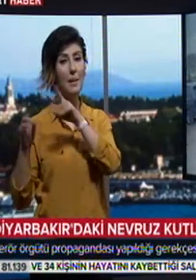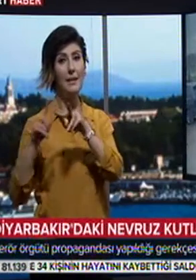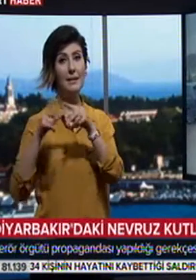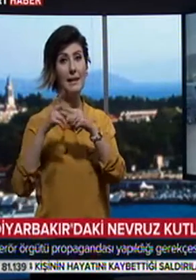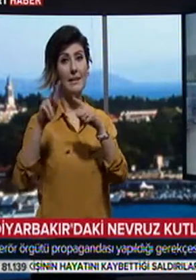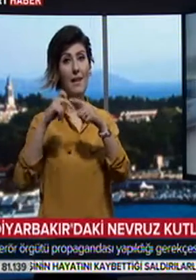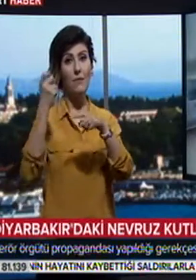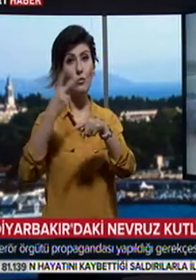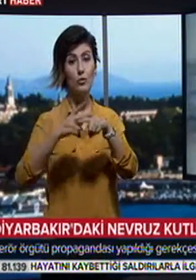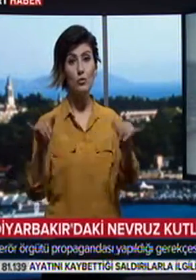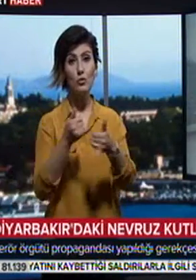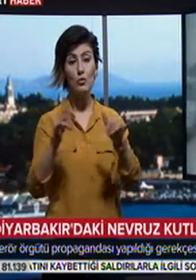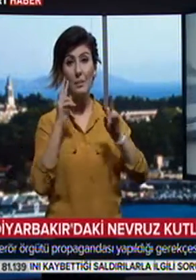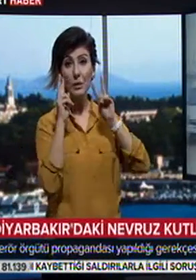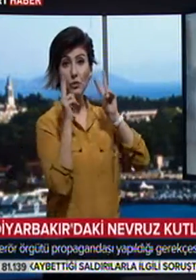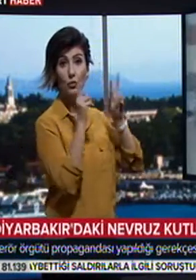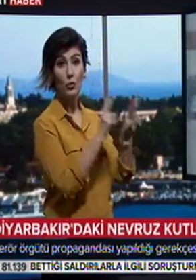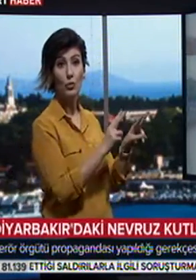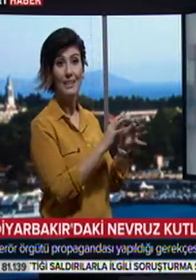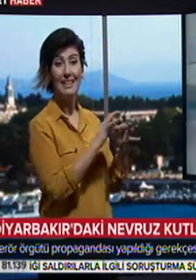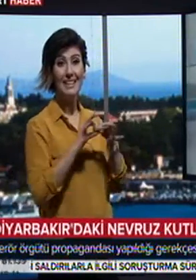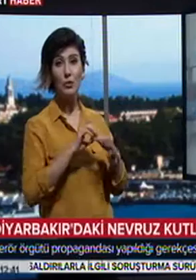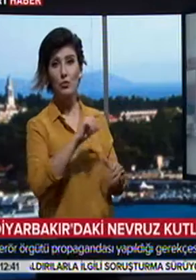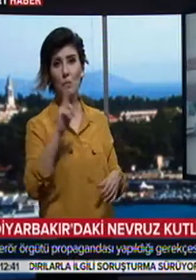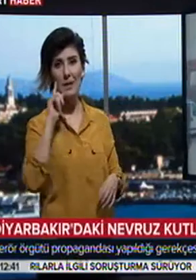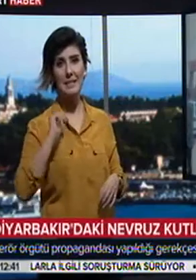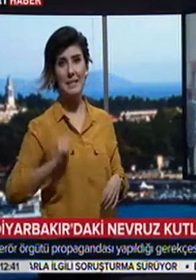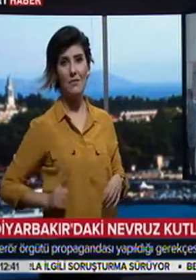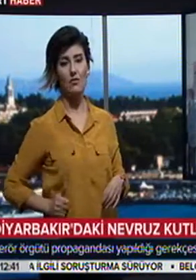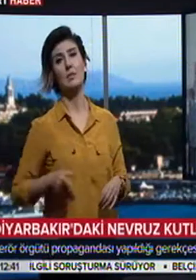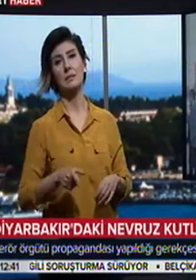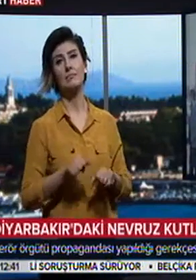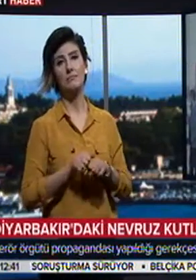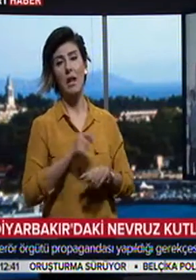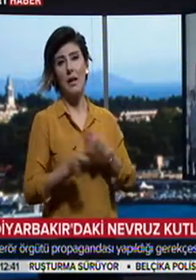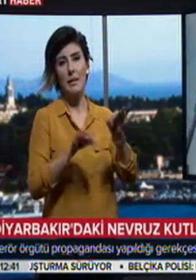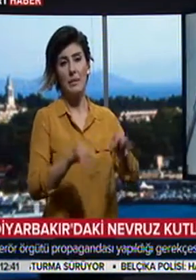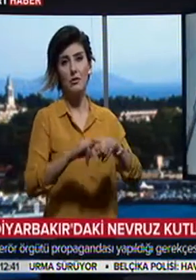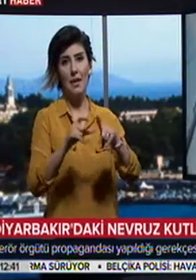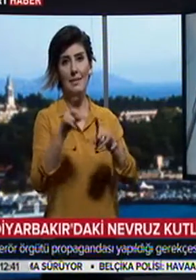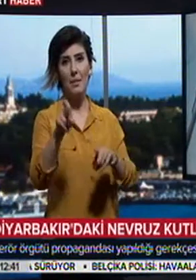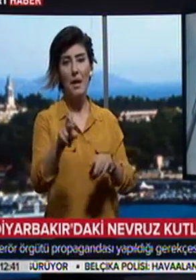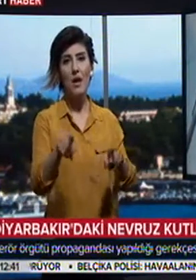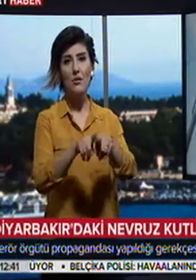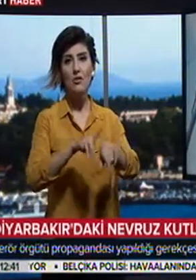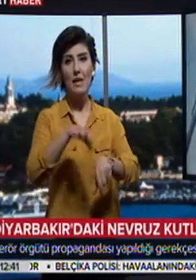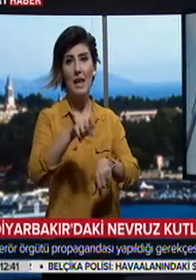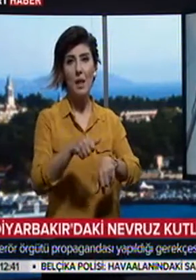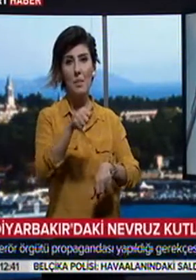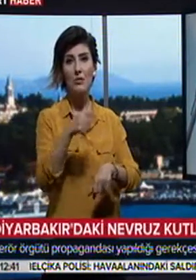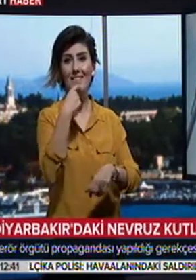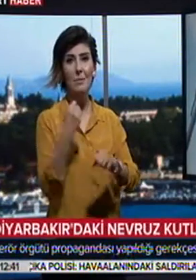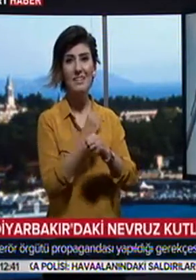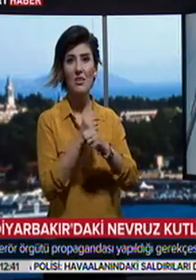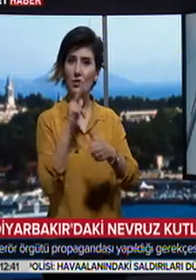Diyarbakır'da Nevruz kutlamalarında izletilen görüntülerle ilgili Cumhuriyet Başsavcılığı harekete geçti. HDP eş genel başkanı Selahattin